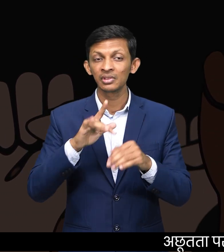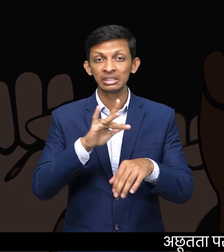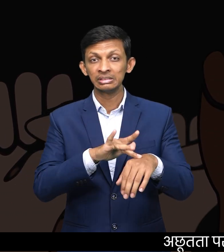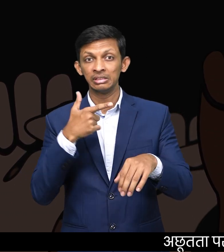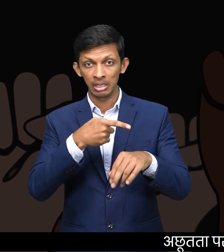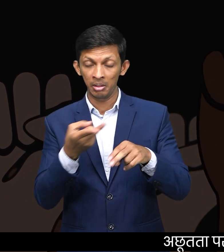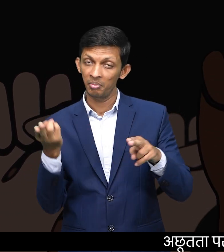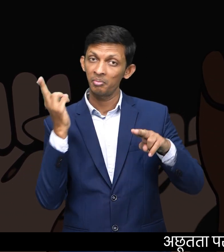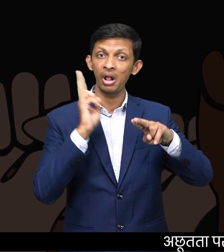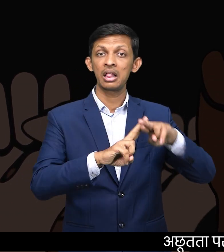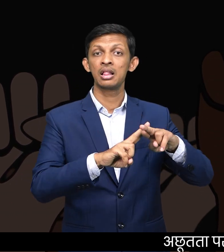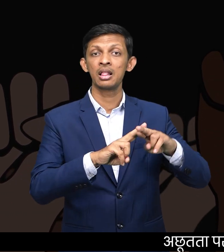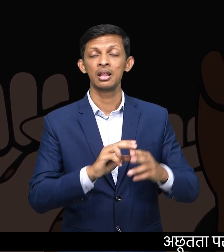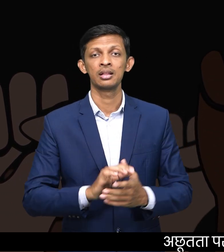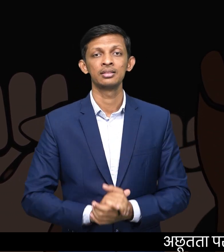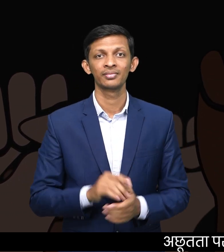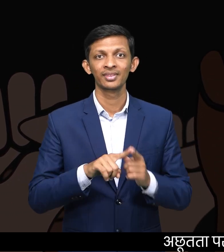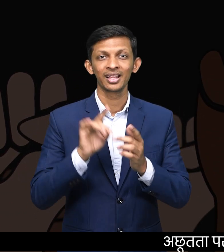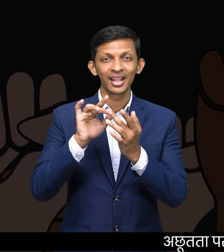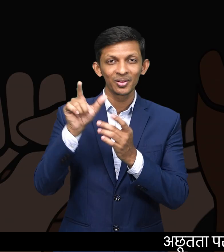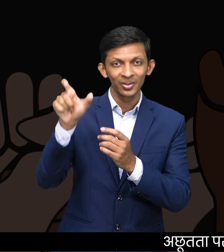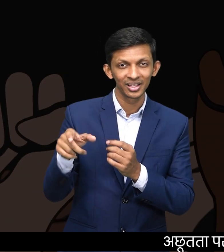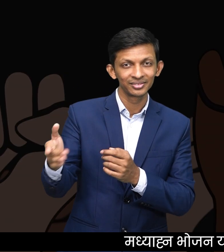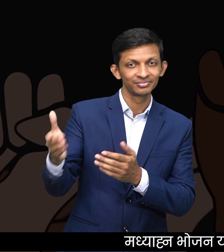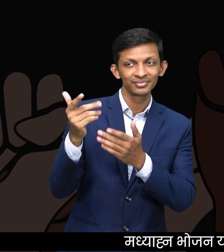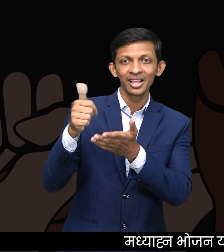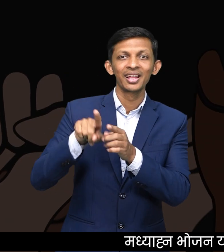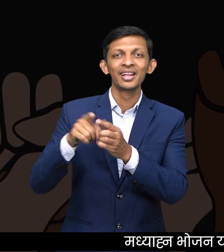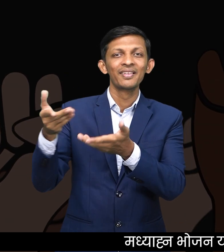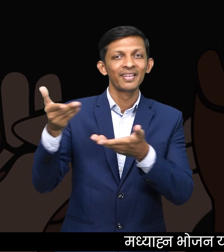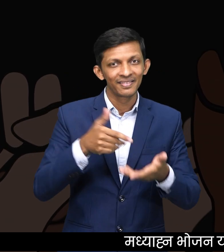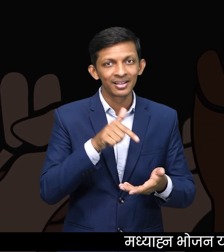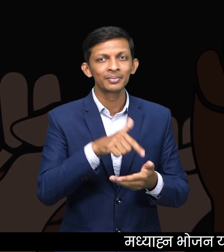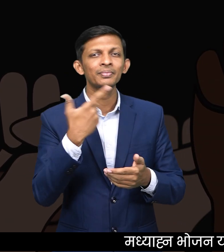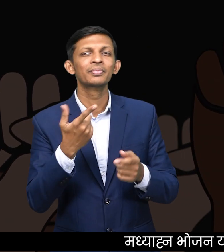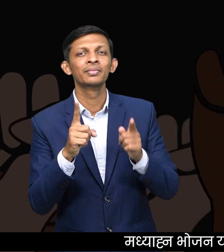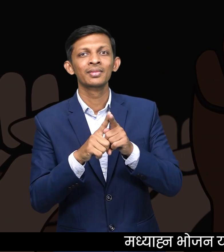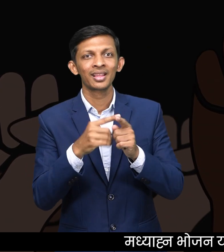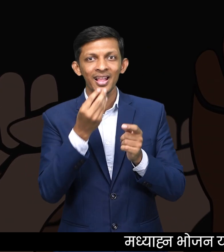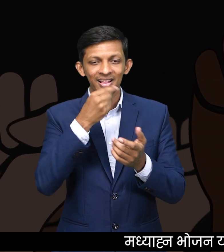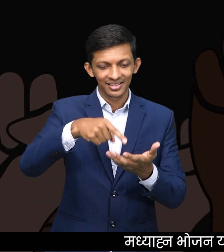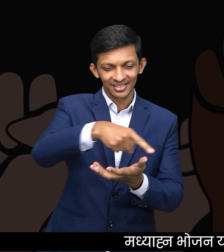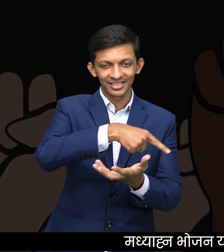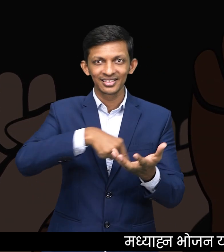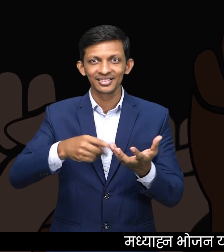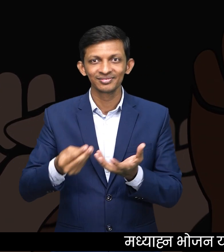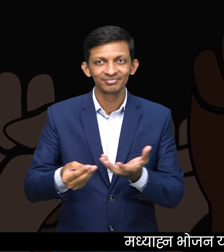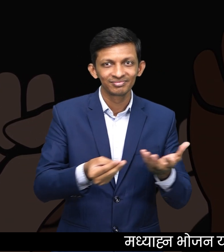पर प्रतिबंध लगाना शामिल था। मध्याह्न भोजन योजना जैसी पहलों ने कम आय